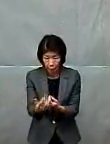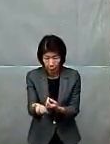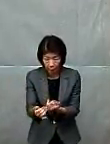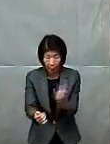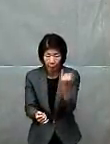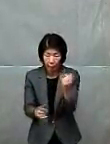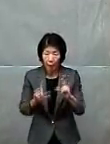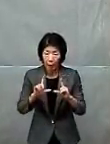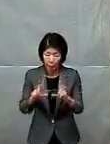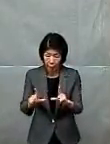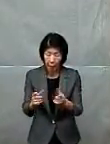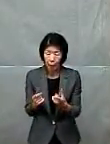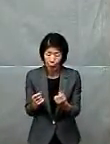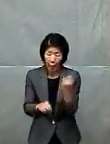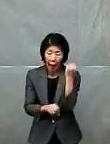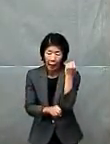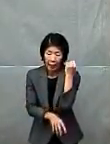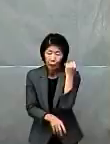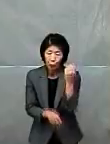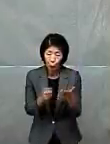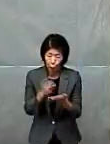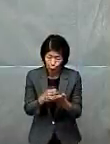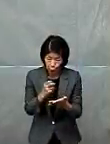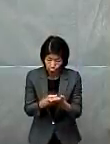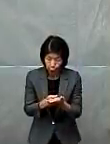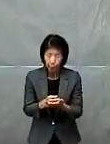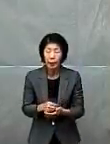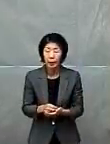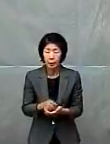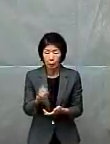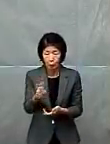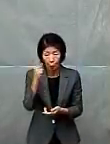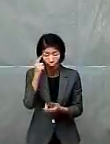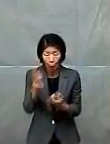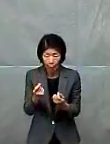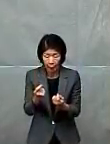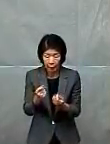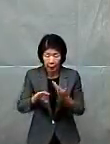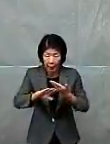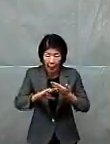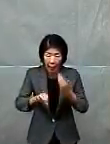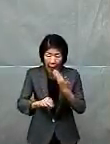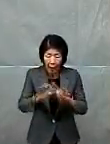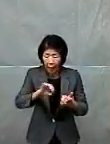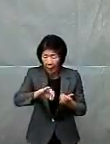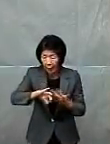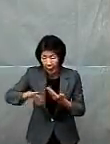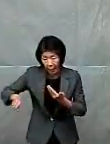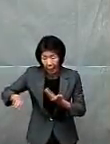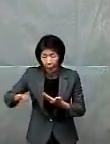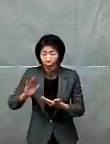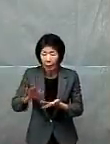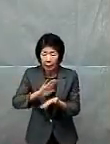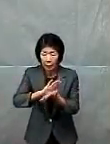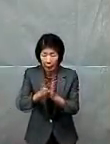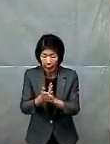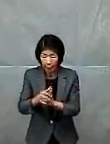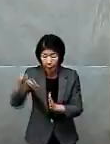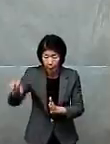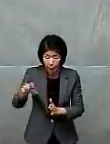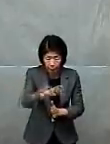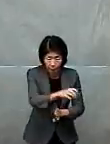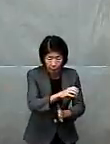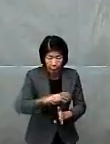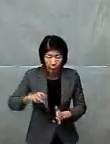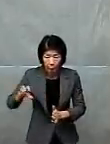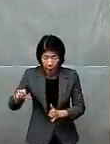に原則として、ただ例外もあってというのは、県内各地で本当にたくさん